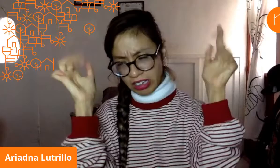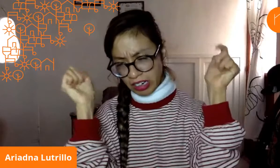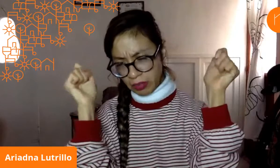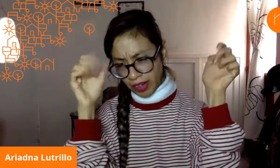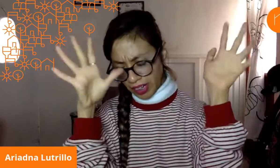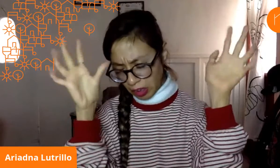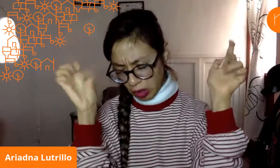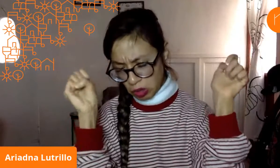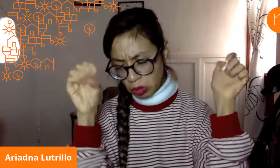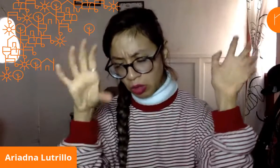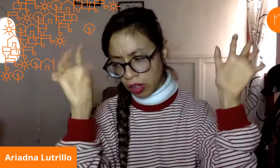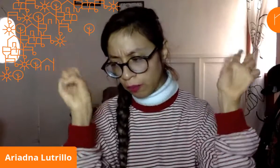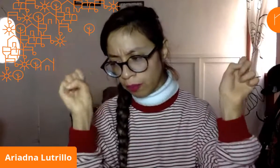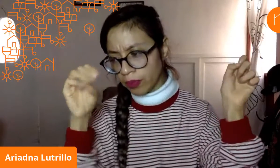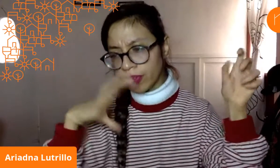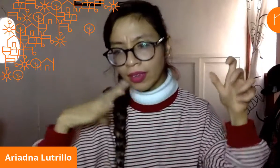nuestras manitos.